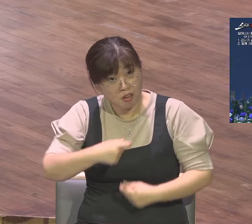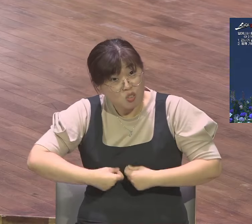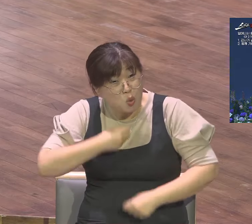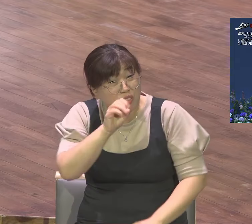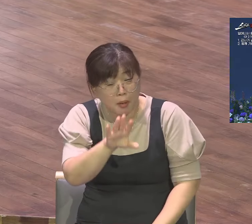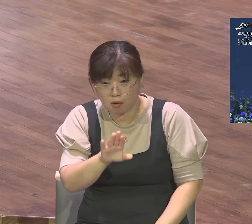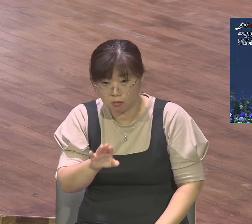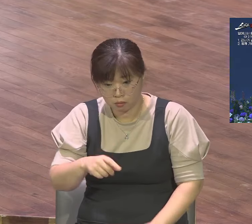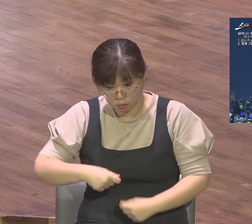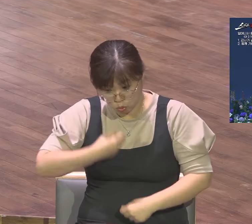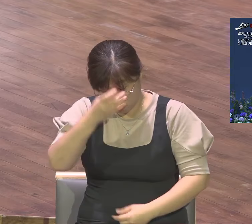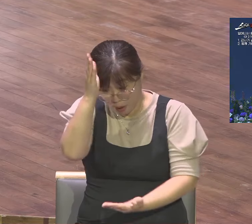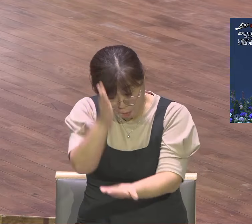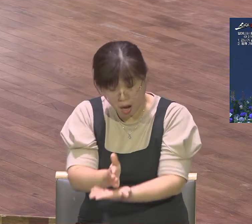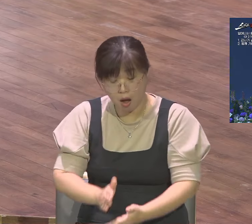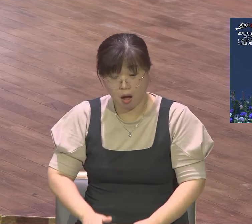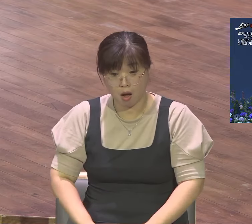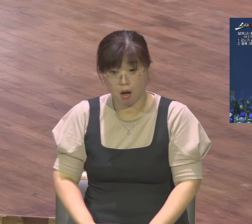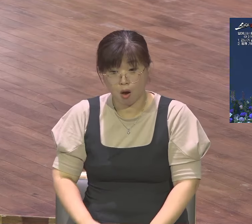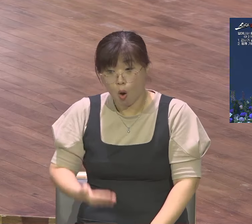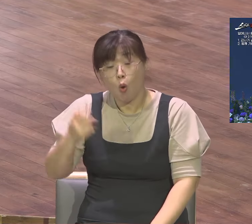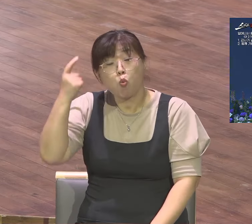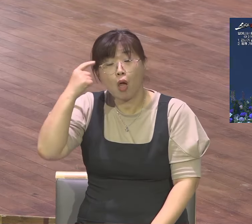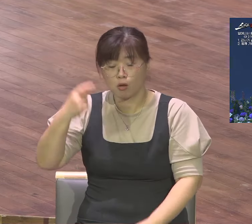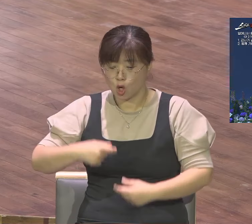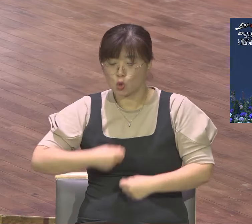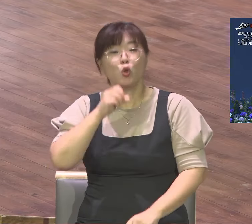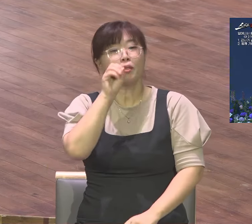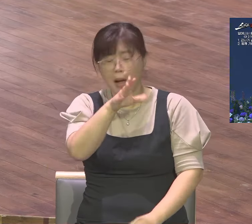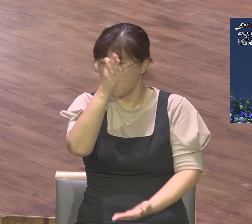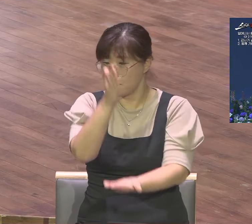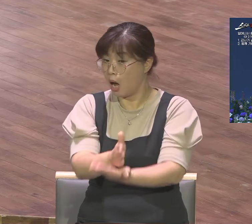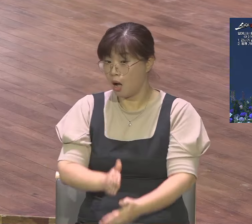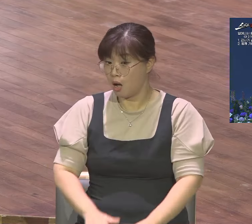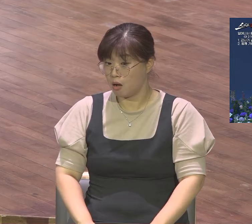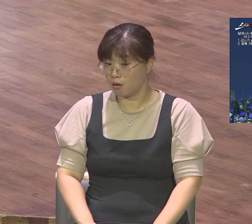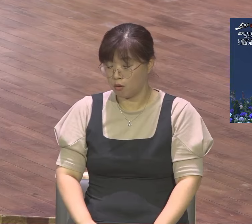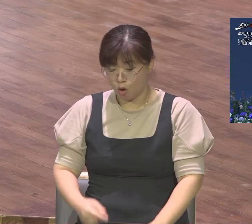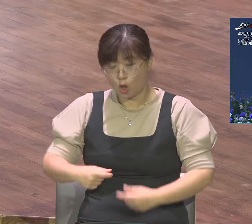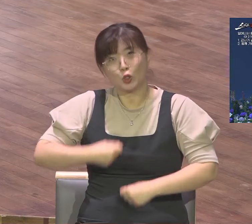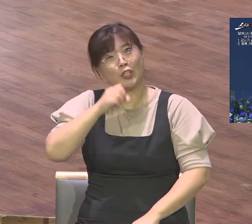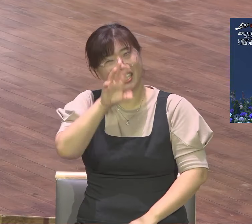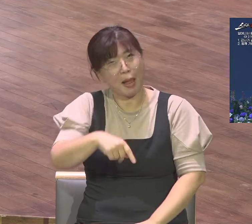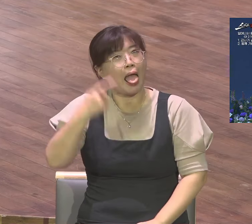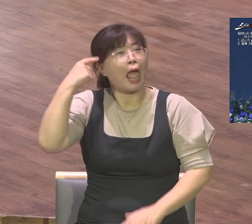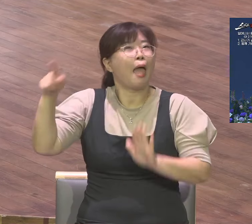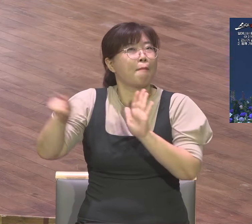이 부산 사람들이 아주 꽂혀야 돼버려. 나 솔직히 말해. 솔직히 하지 말라니까. 솔직히.